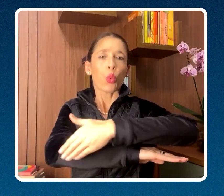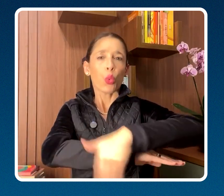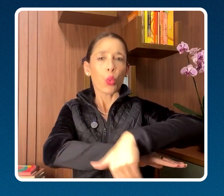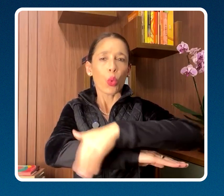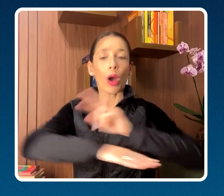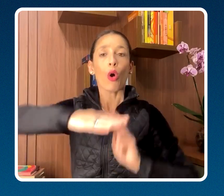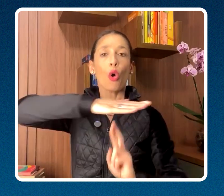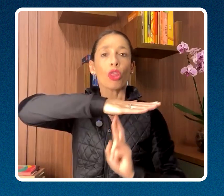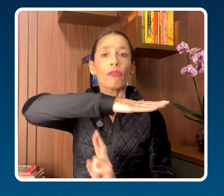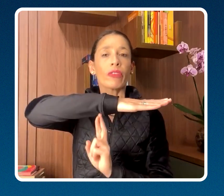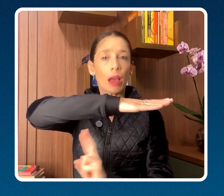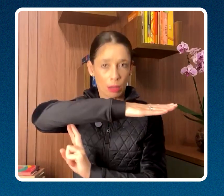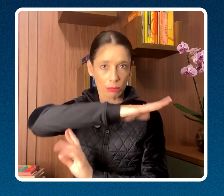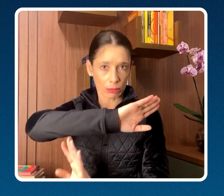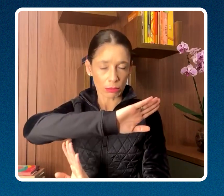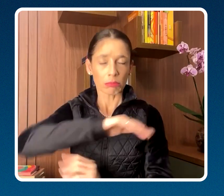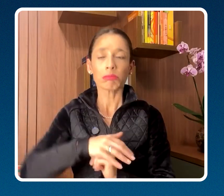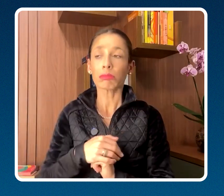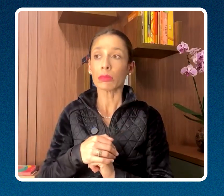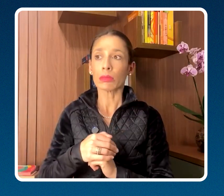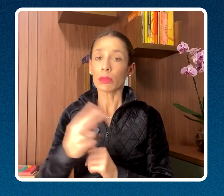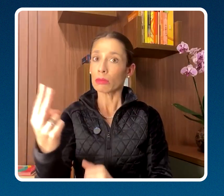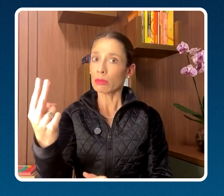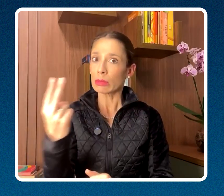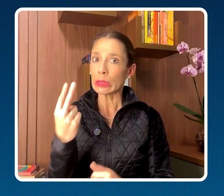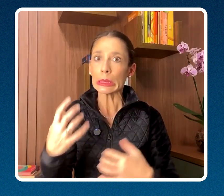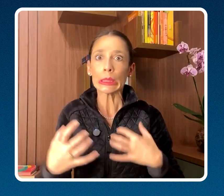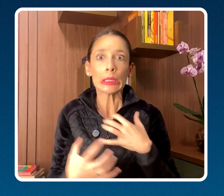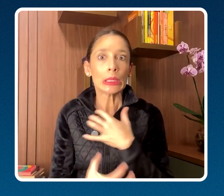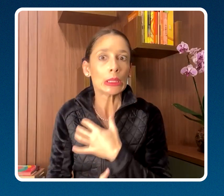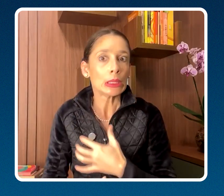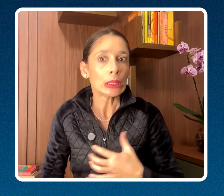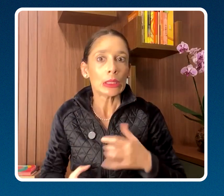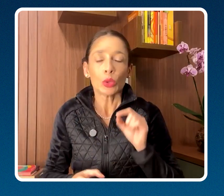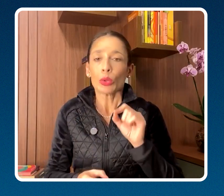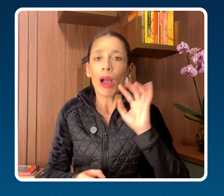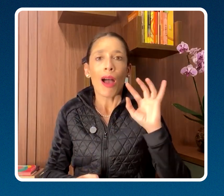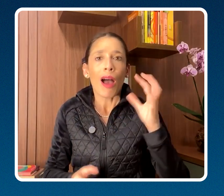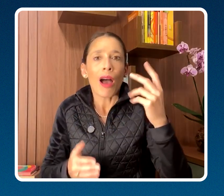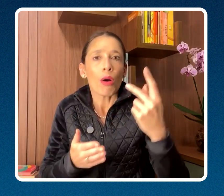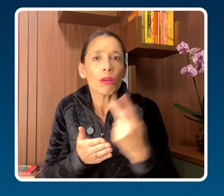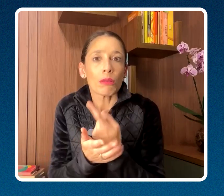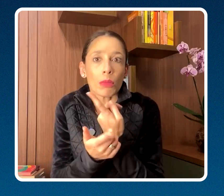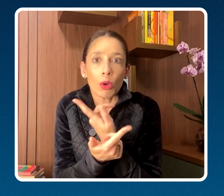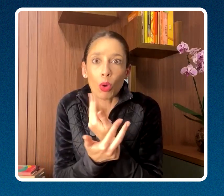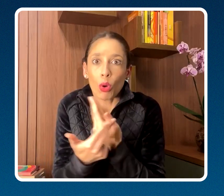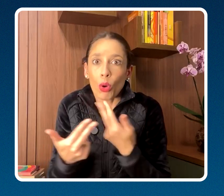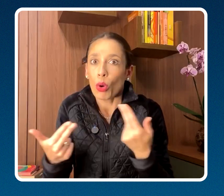na verdade. E eles chegaram desesperados lá porque tinha acontecido alguma coisa na conta deles e